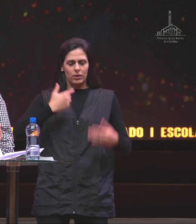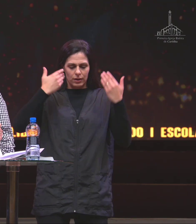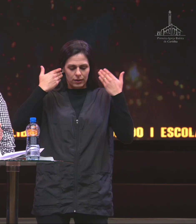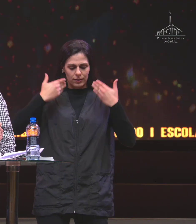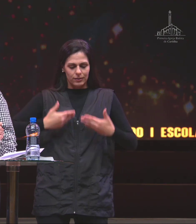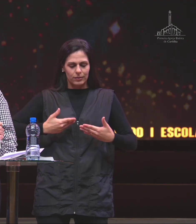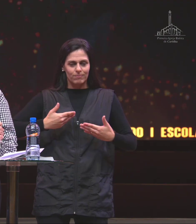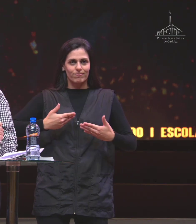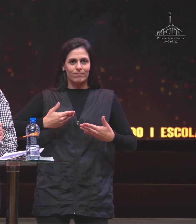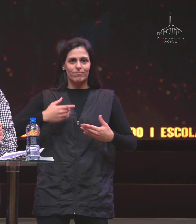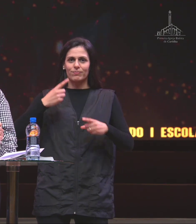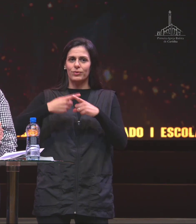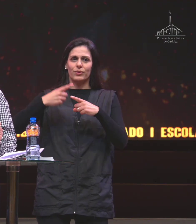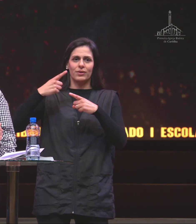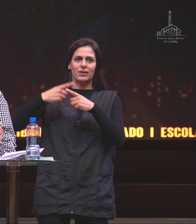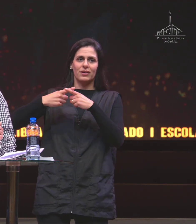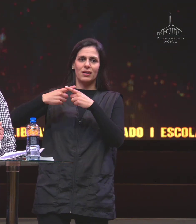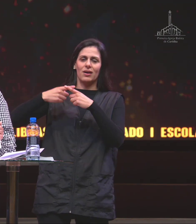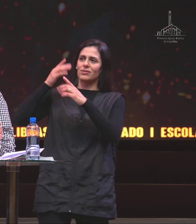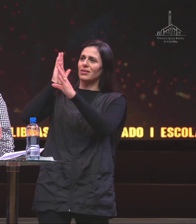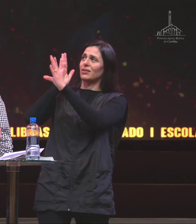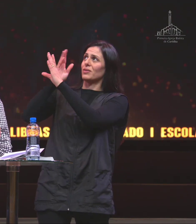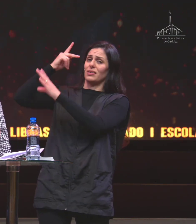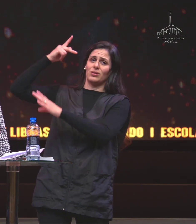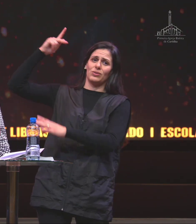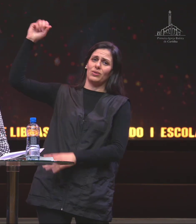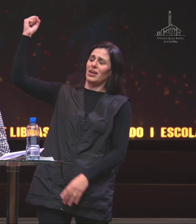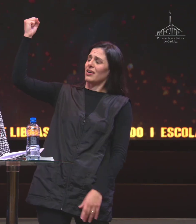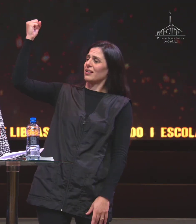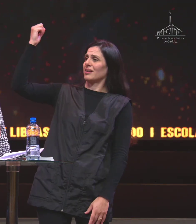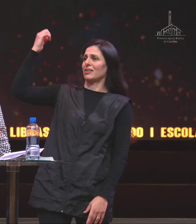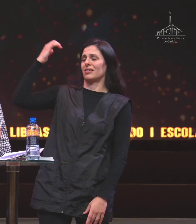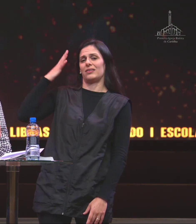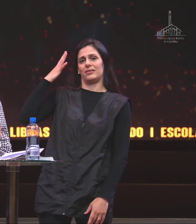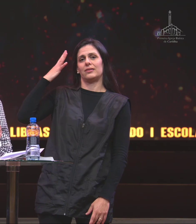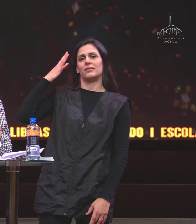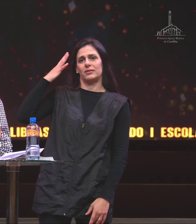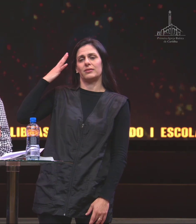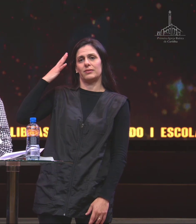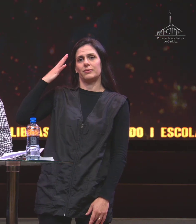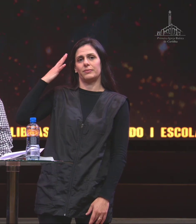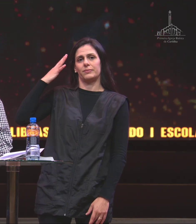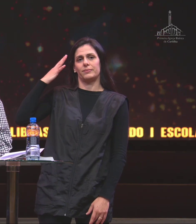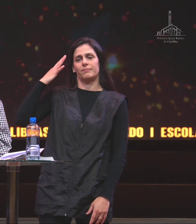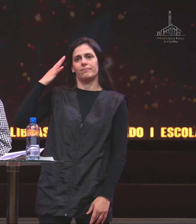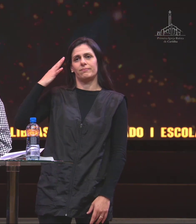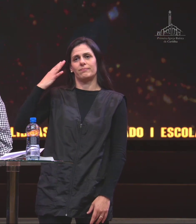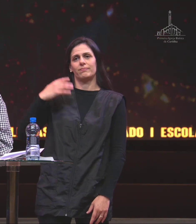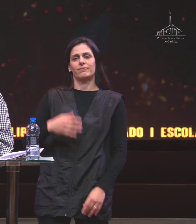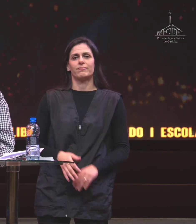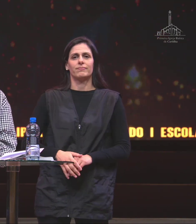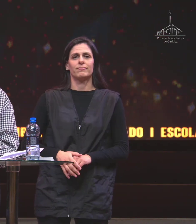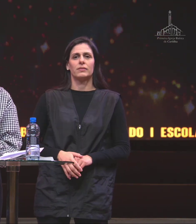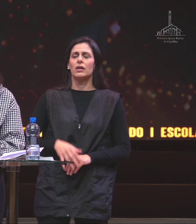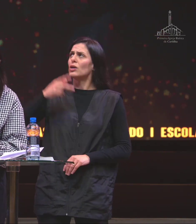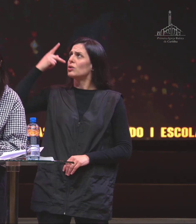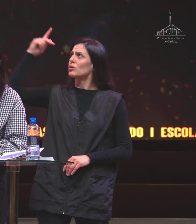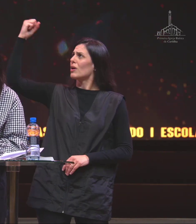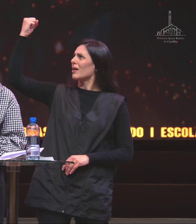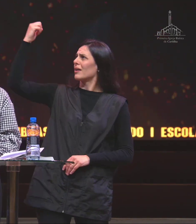entregar nas mãos de Deus para que Ele possa escrever a história da sua vida? É assim que nos tornamos cartas vivas